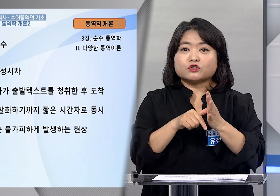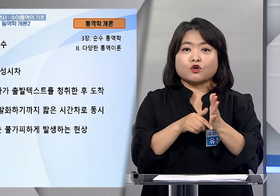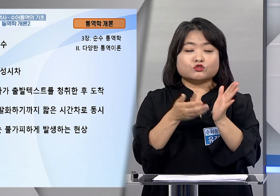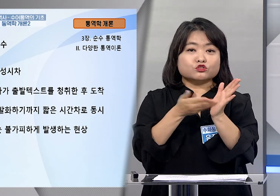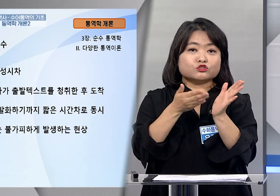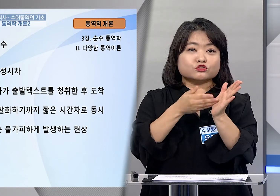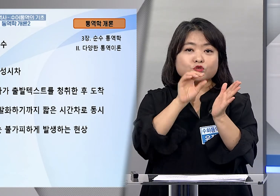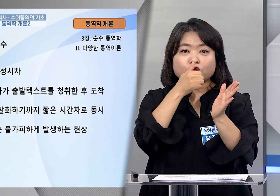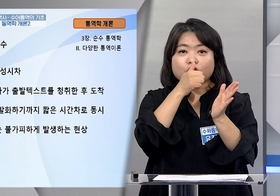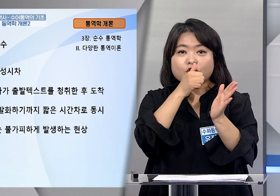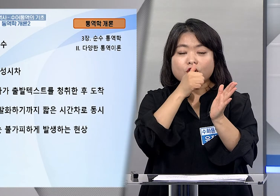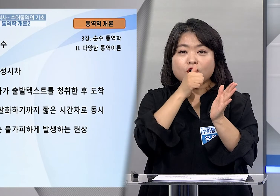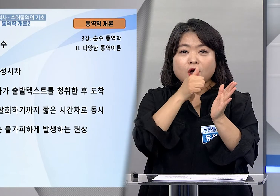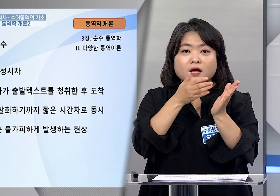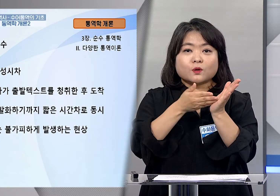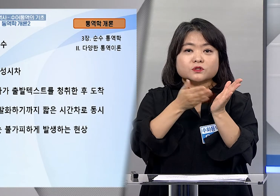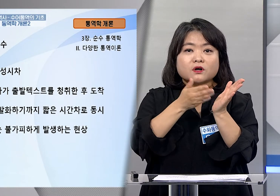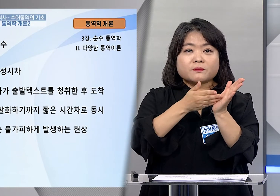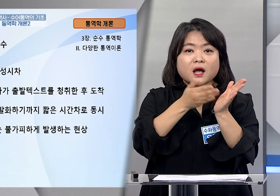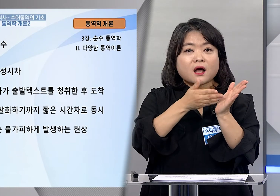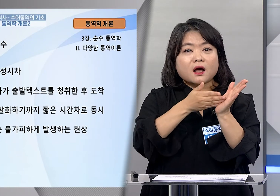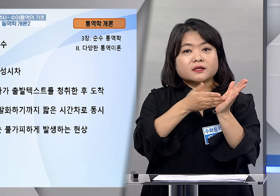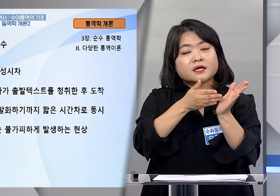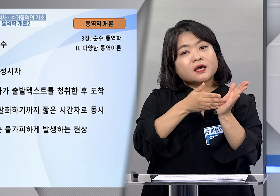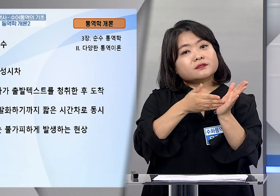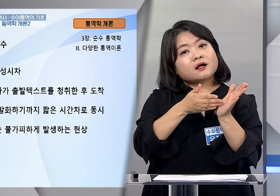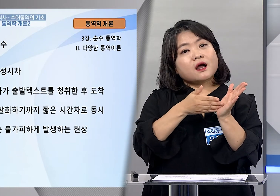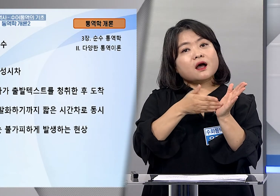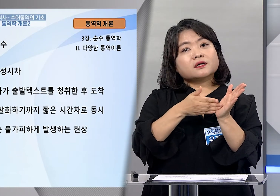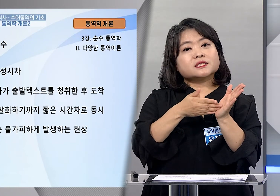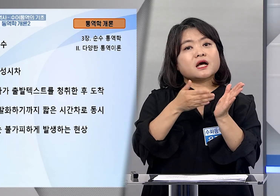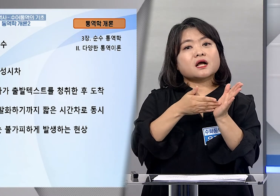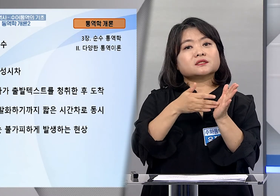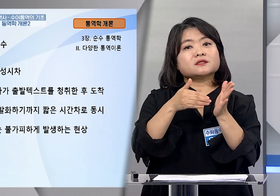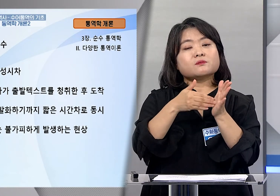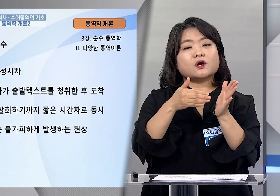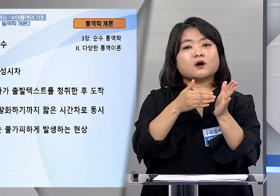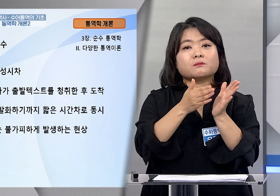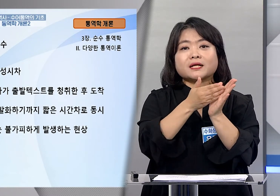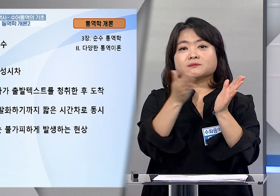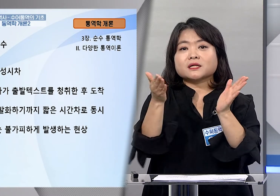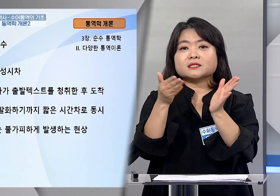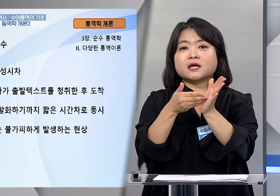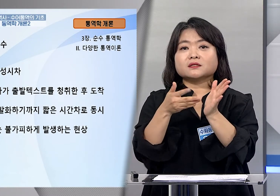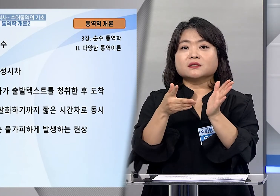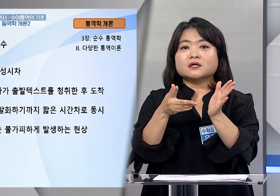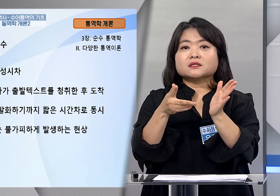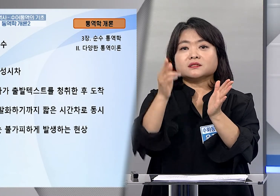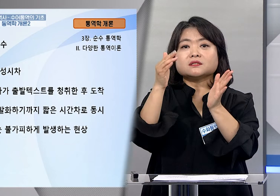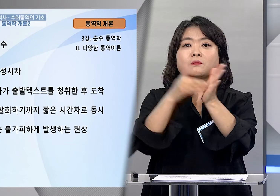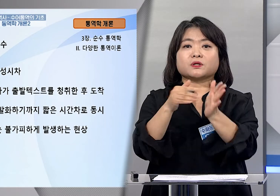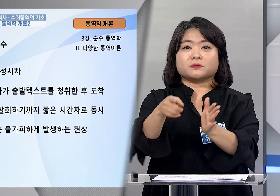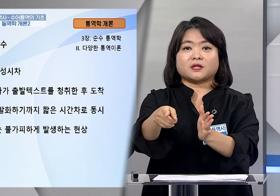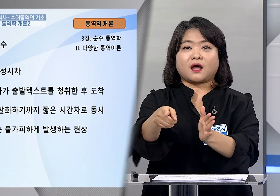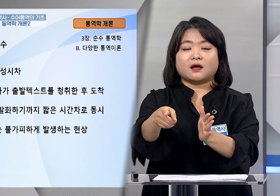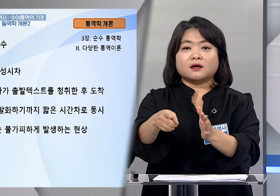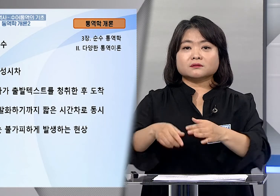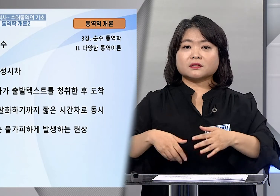뉴스 통역, 아나운서가 막 얘기하다가 기사가 끝나면 마지막 기사에는 끝이 나버립니다. 그런데